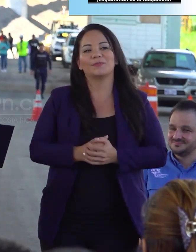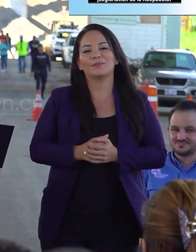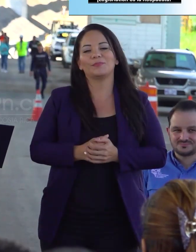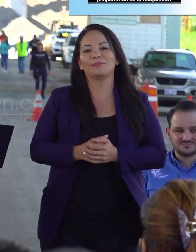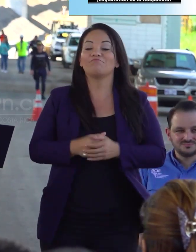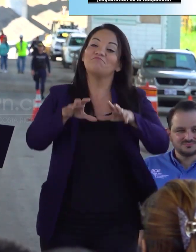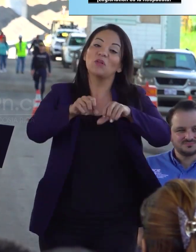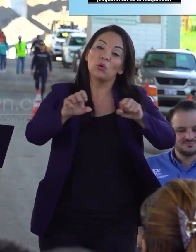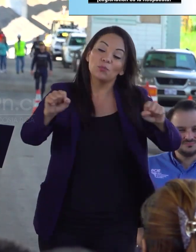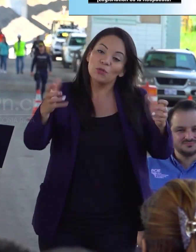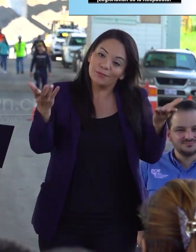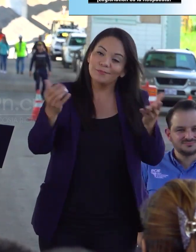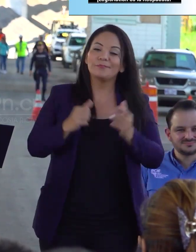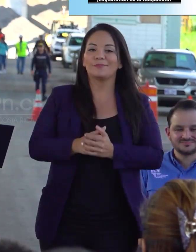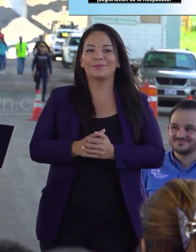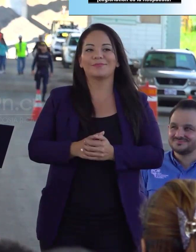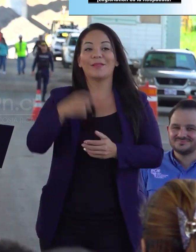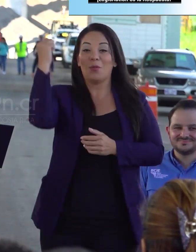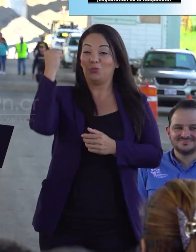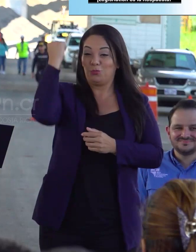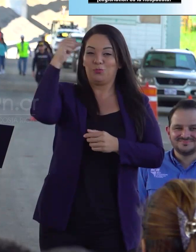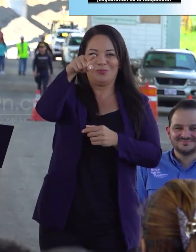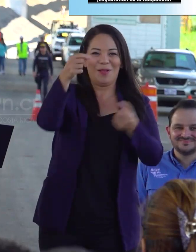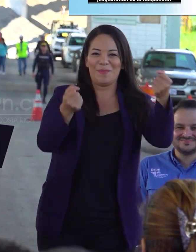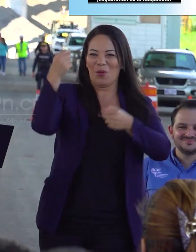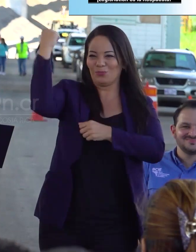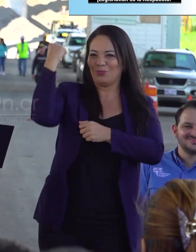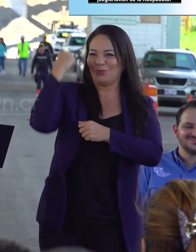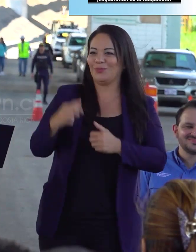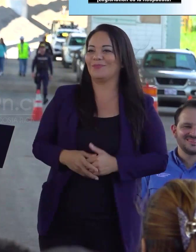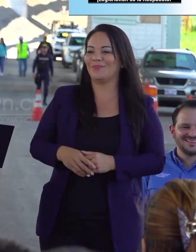de corrupción que todos conocemos,